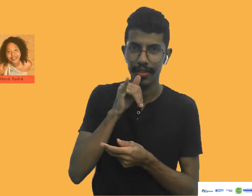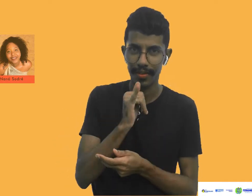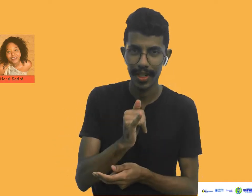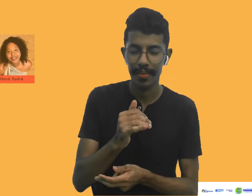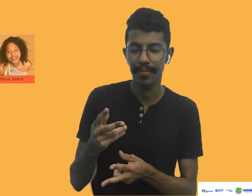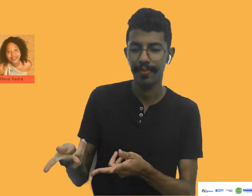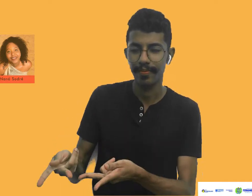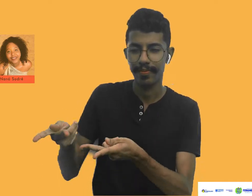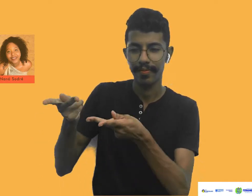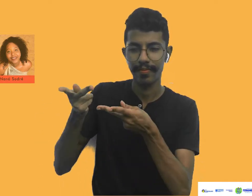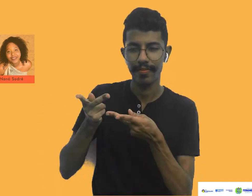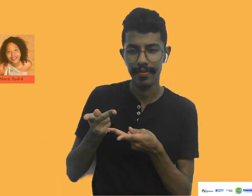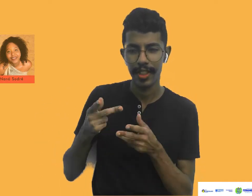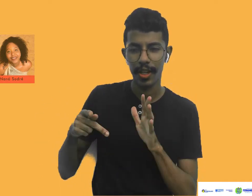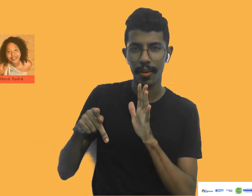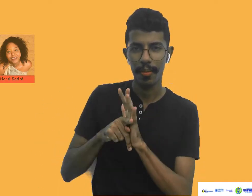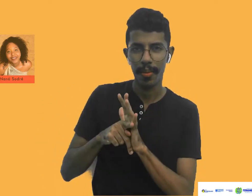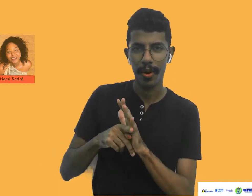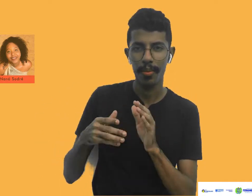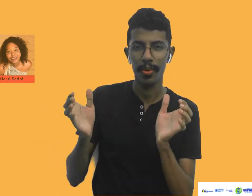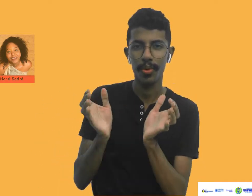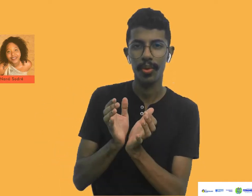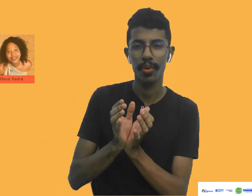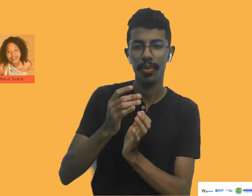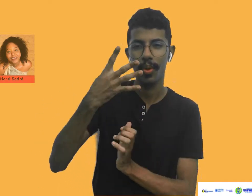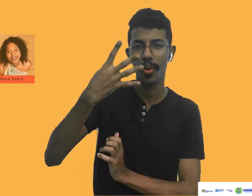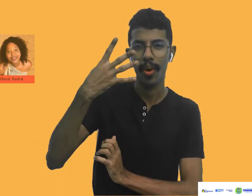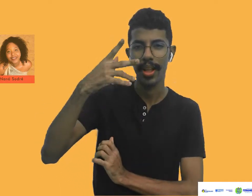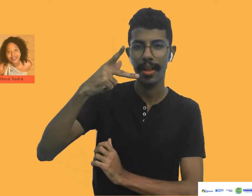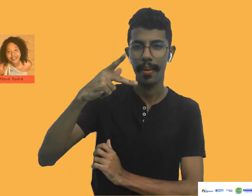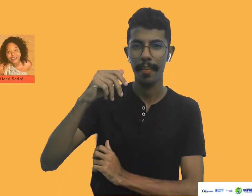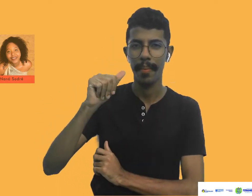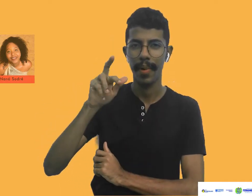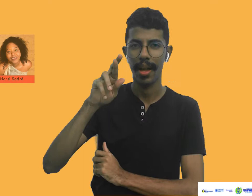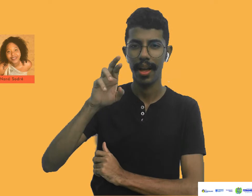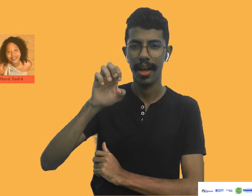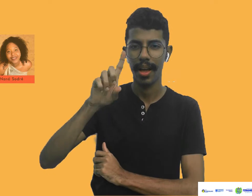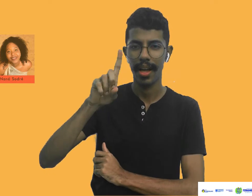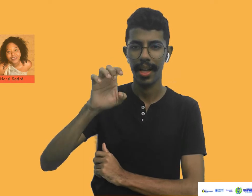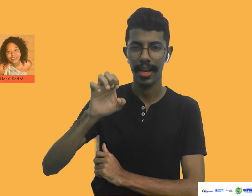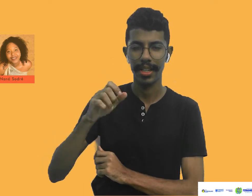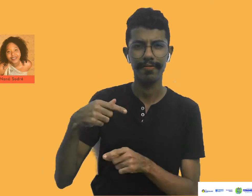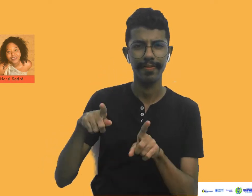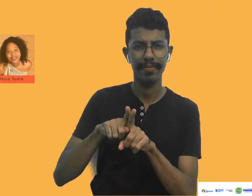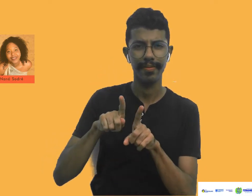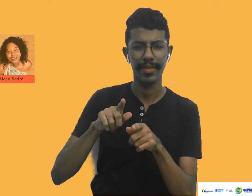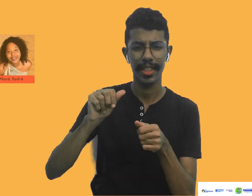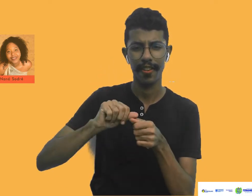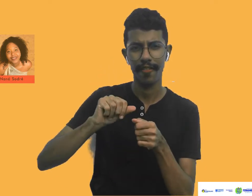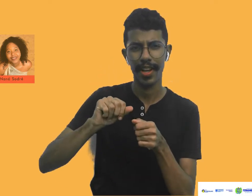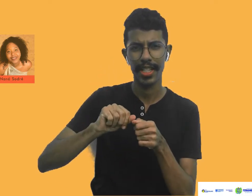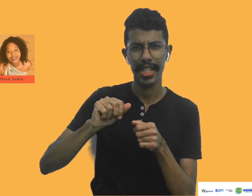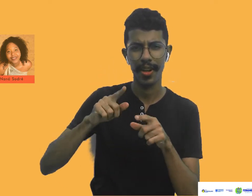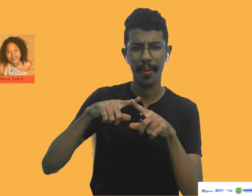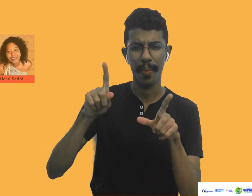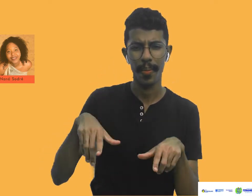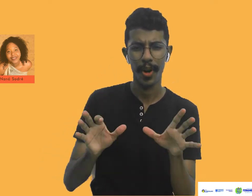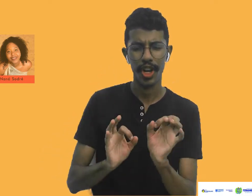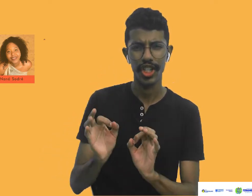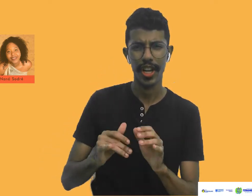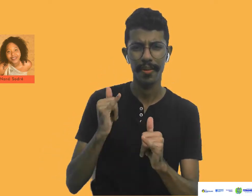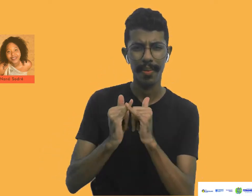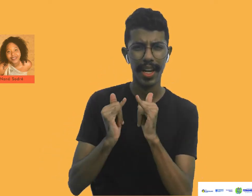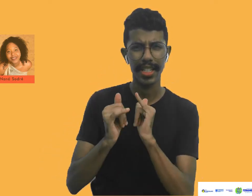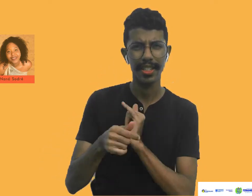contado comigo para vocês, recebi um convite do Quarta Parede, né, e eles também estão fazendo um